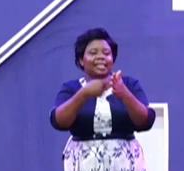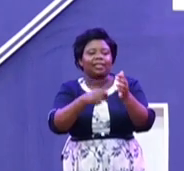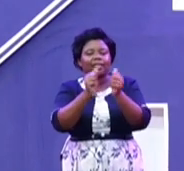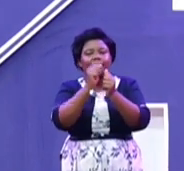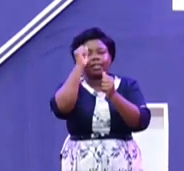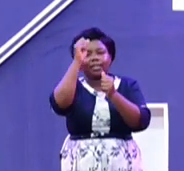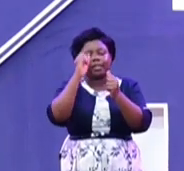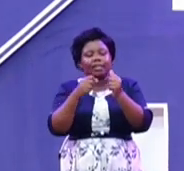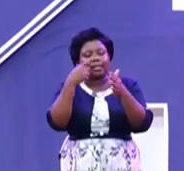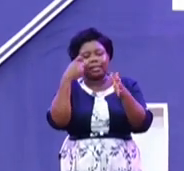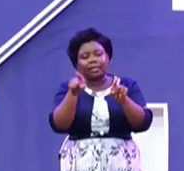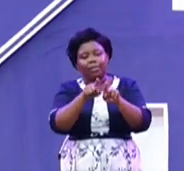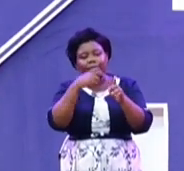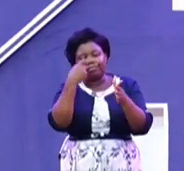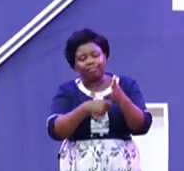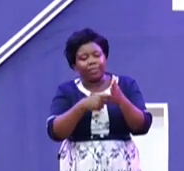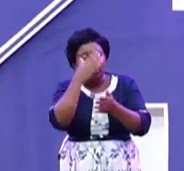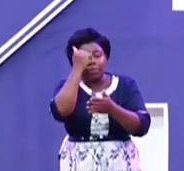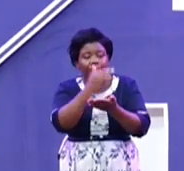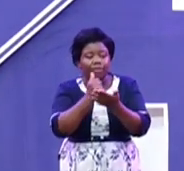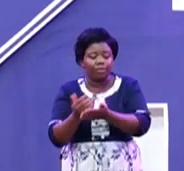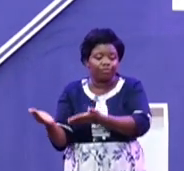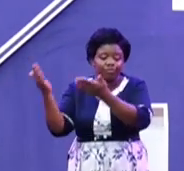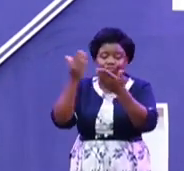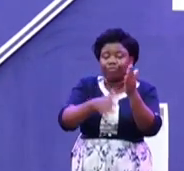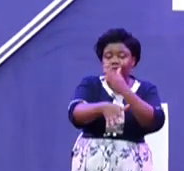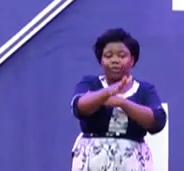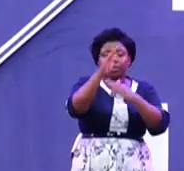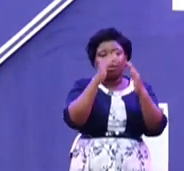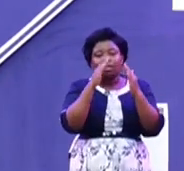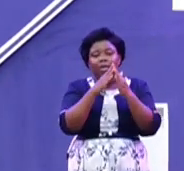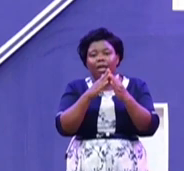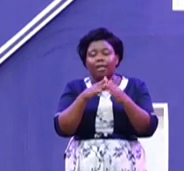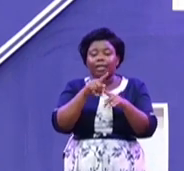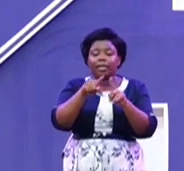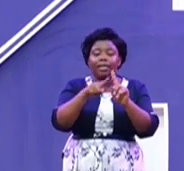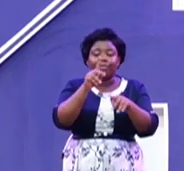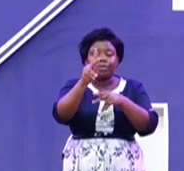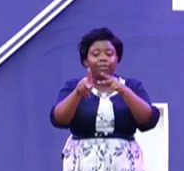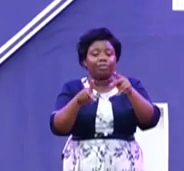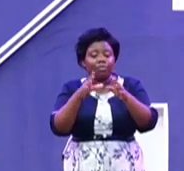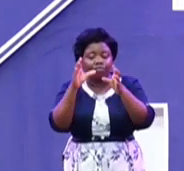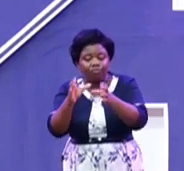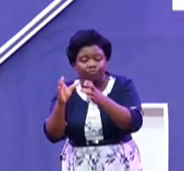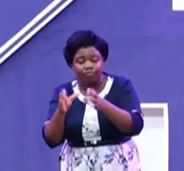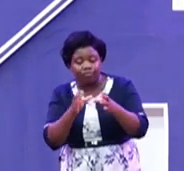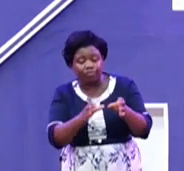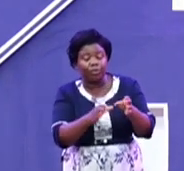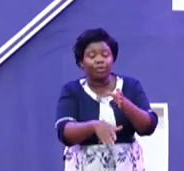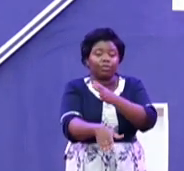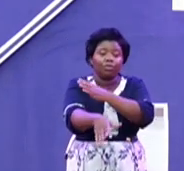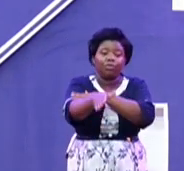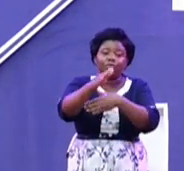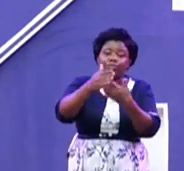10% lwaki gwaleetebwanga mu nnyumba ya Mukama nga waliwo kategori z'abantu Katonda baalabirira